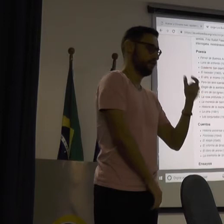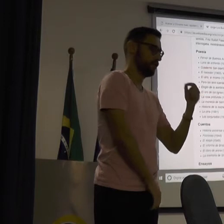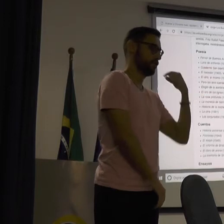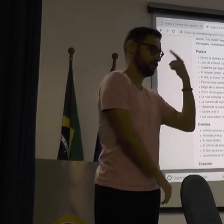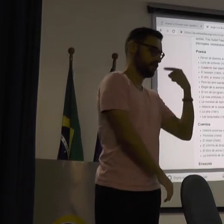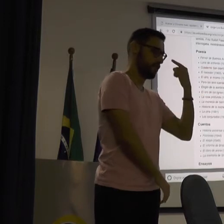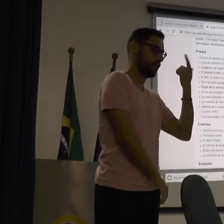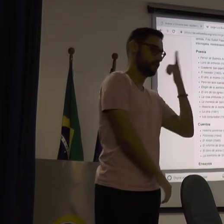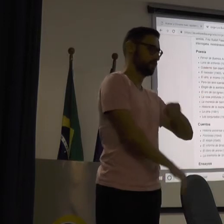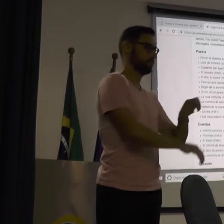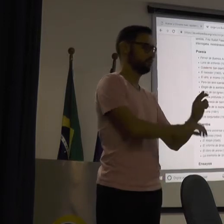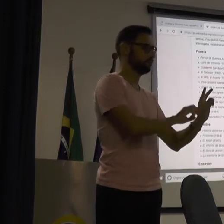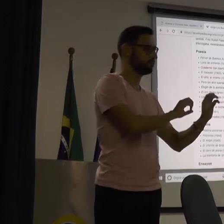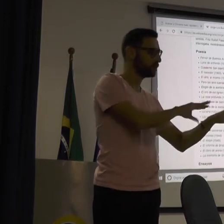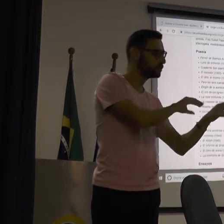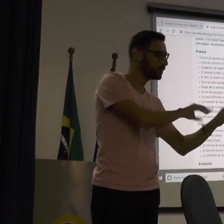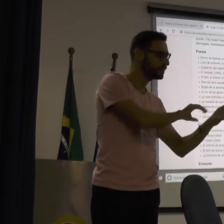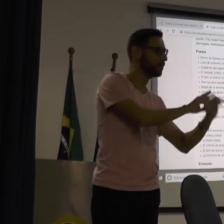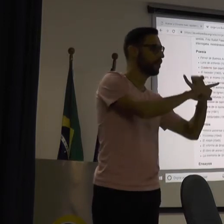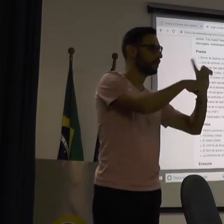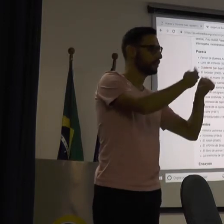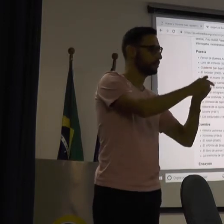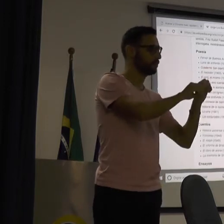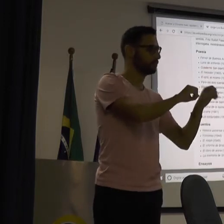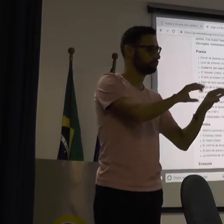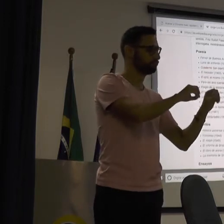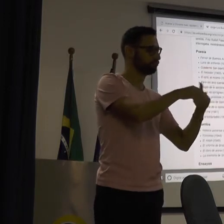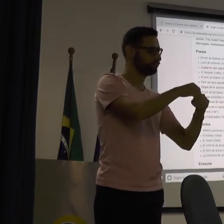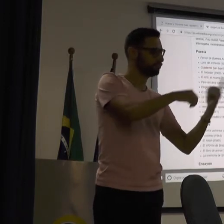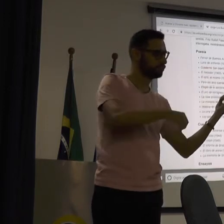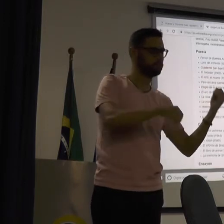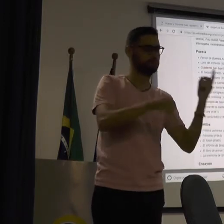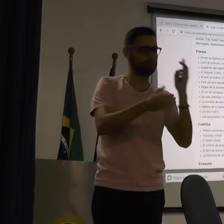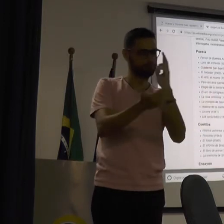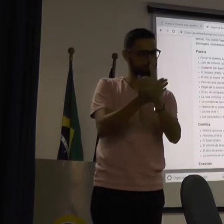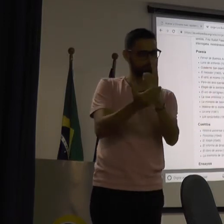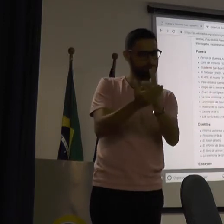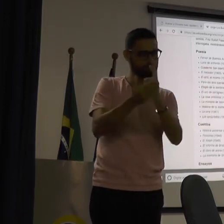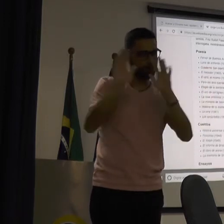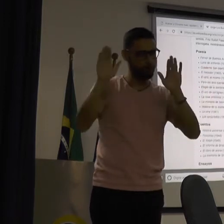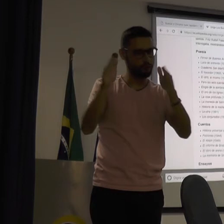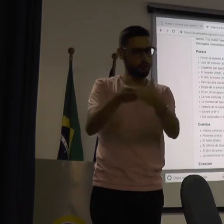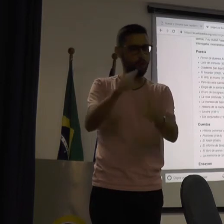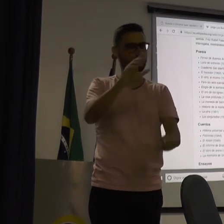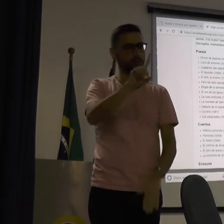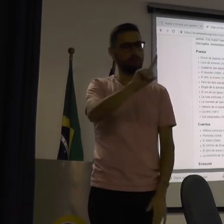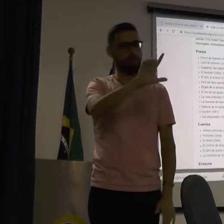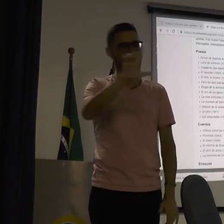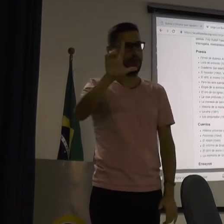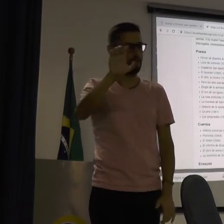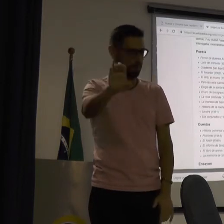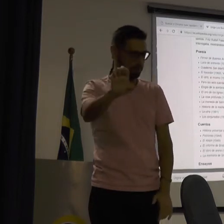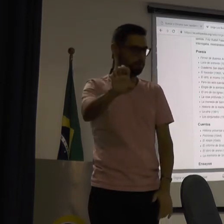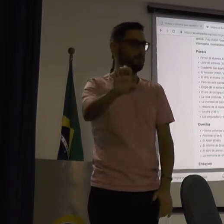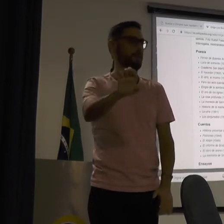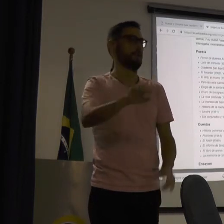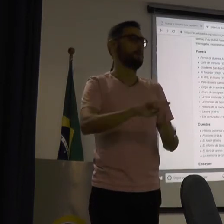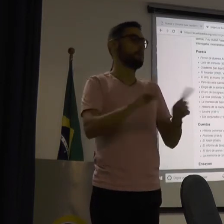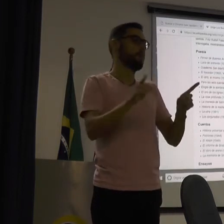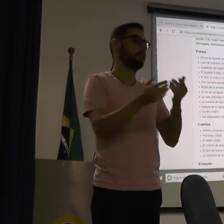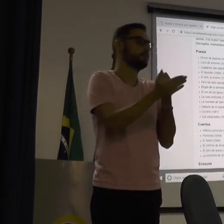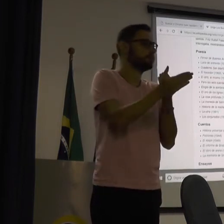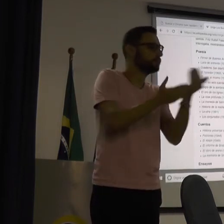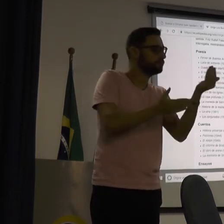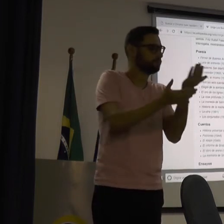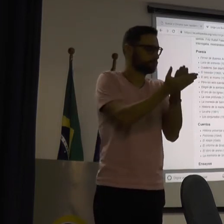anos para poder ficar só no LLE. Mas, em geral, quando a gente estuda língua e literatura estrangeira,